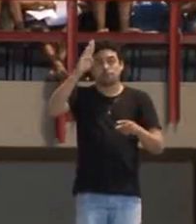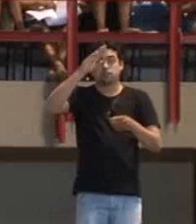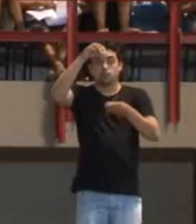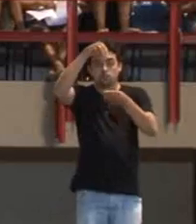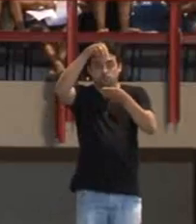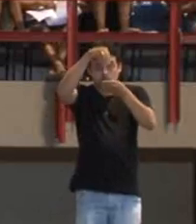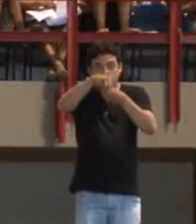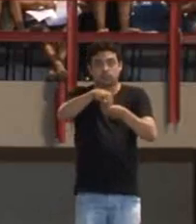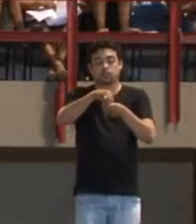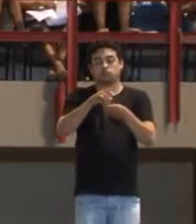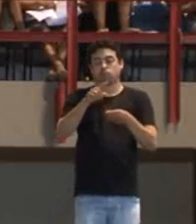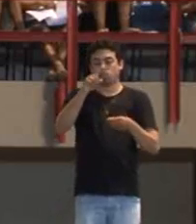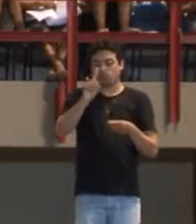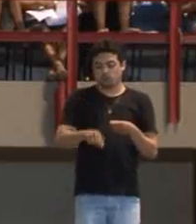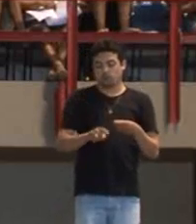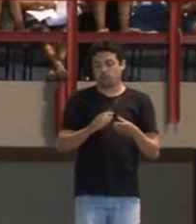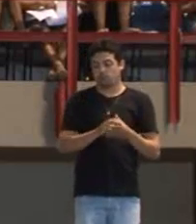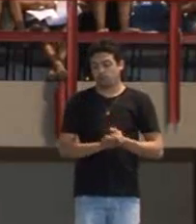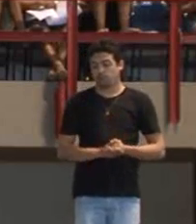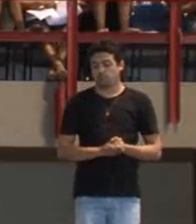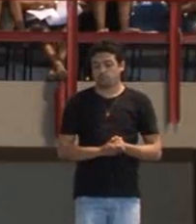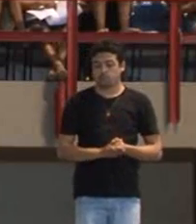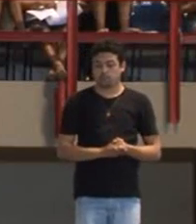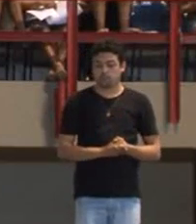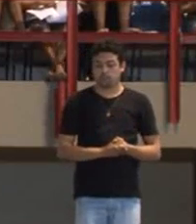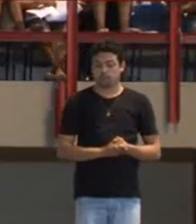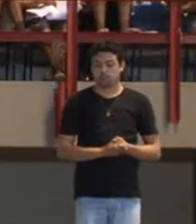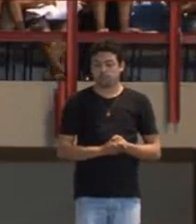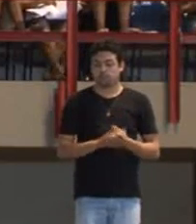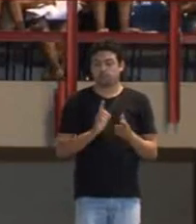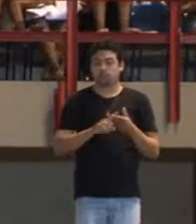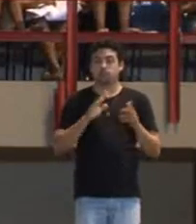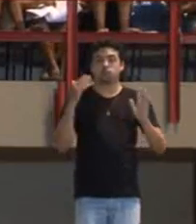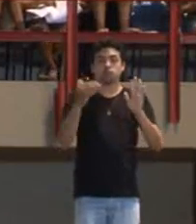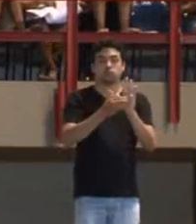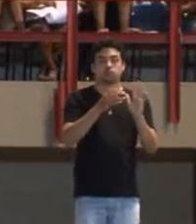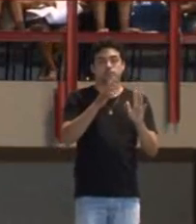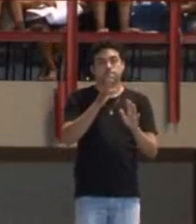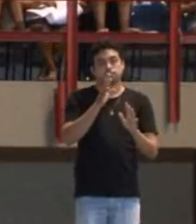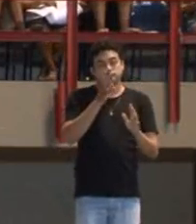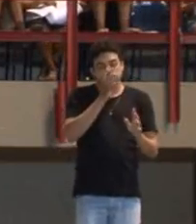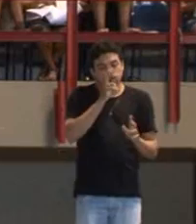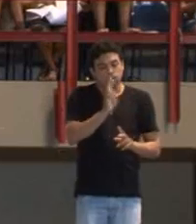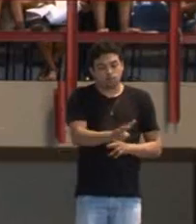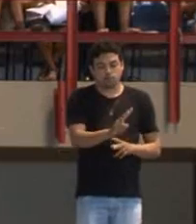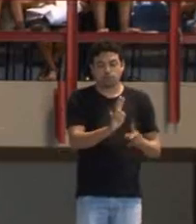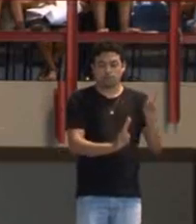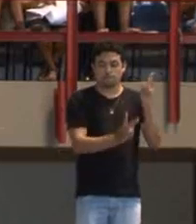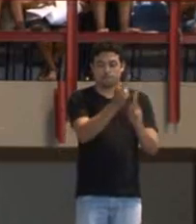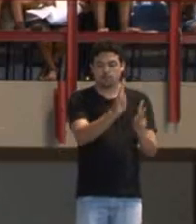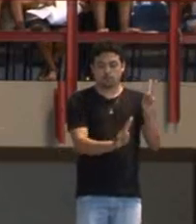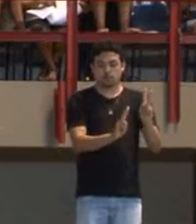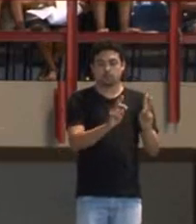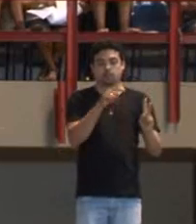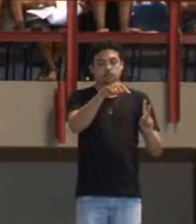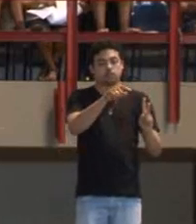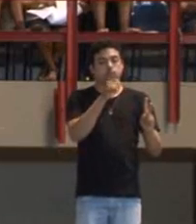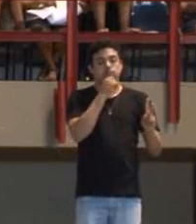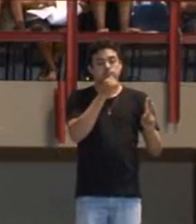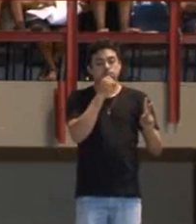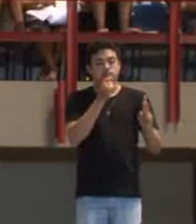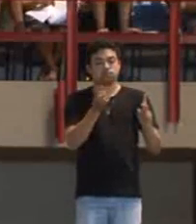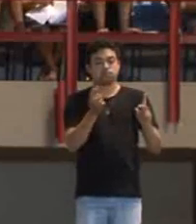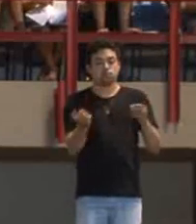do petróleo são hidrocarbonetos, tá? Todo mundo já viu petróleo, né? O petróleo ele é